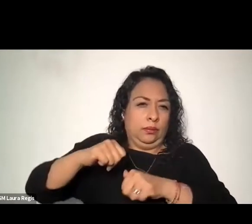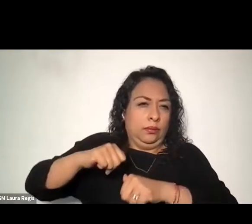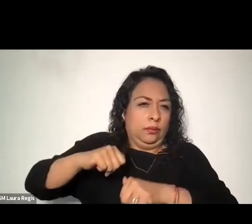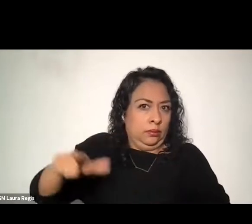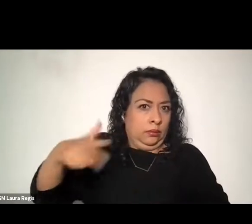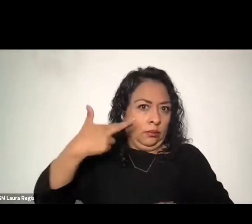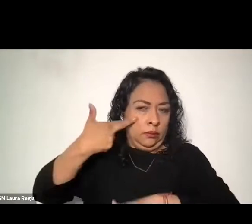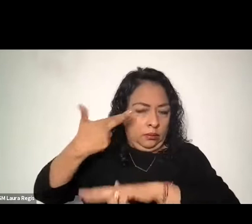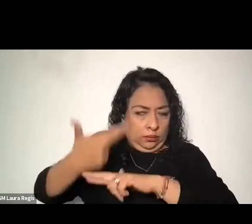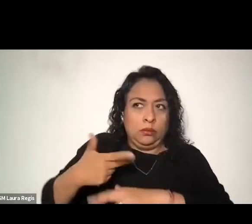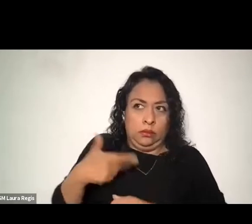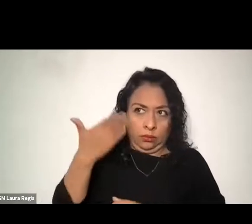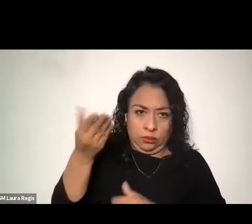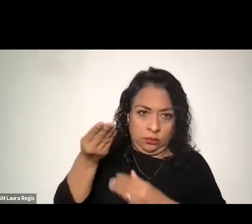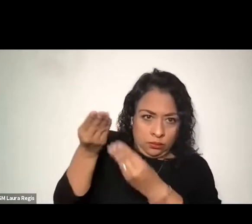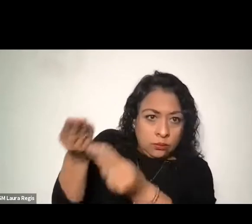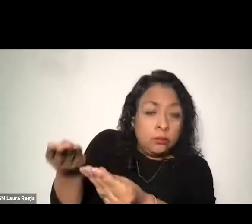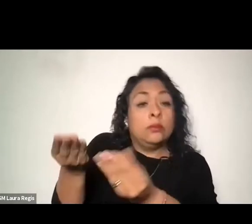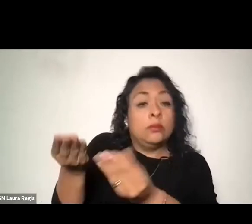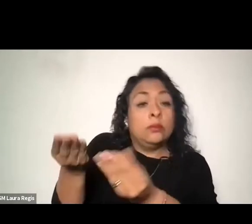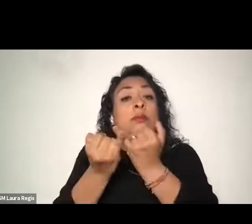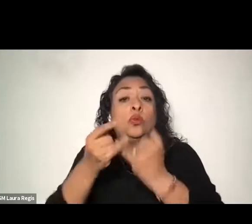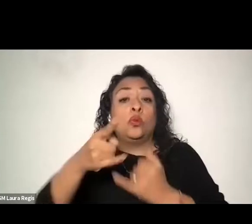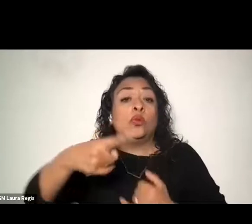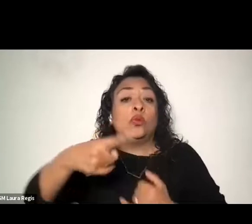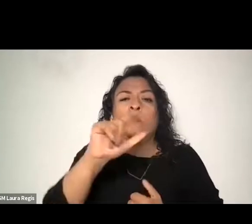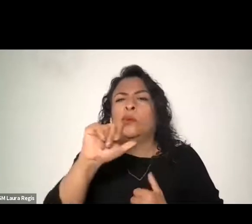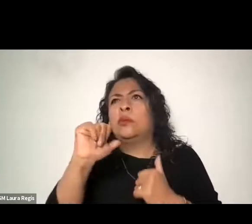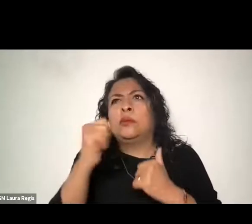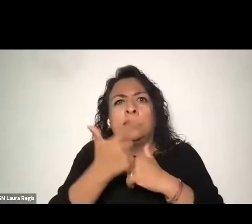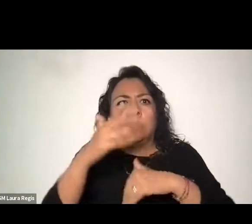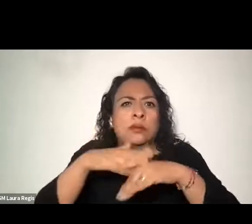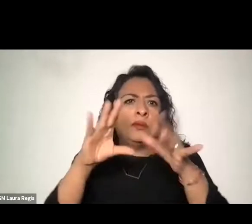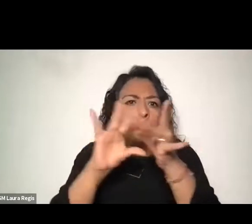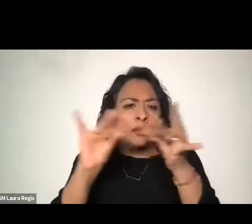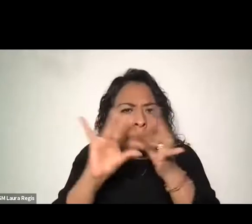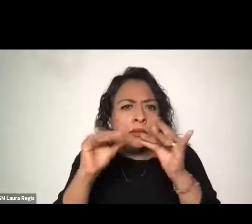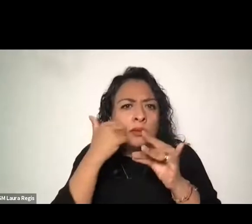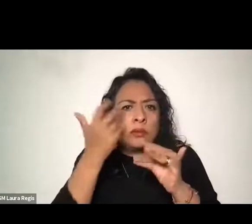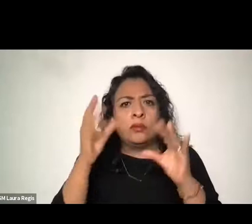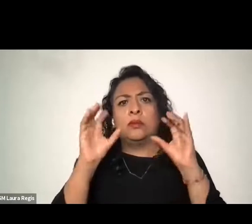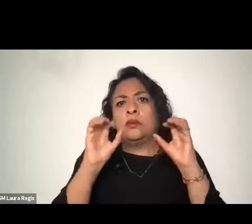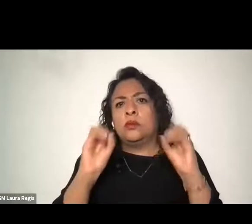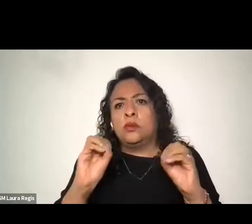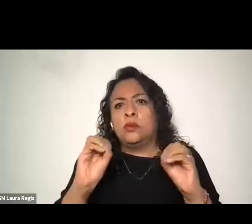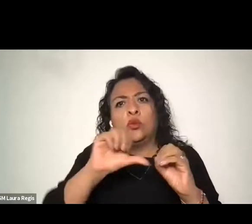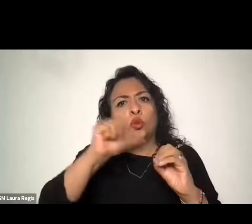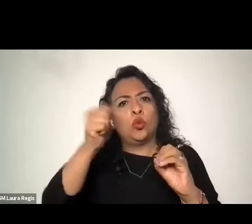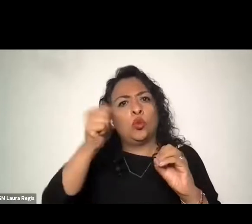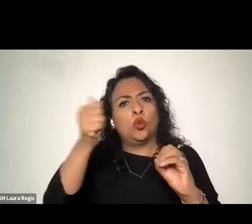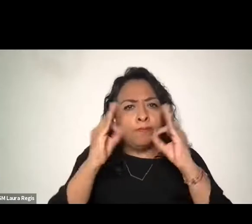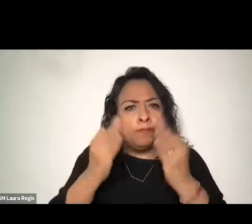y también si tienen otros argumentos o tienen otra manera de presentarlo, hay